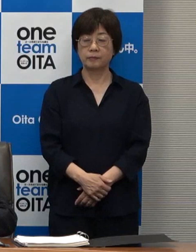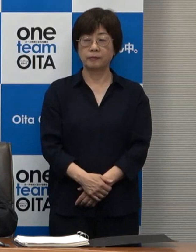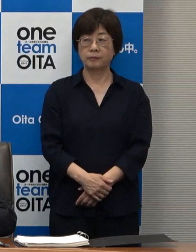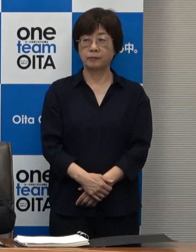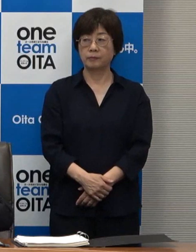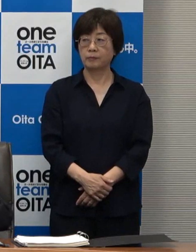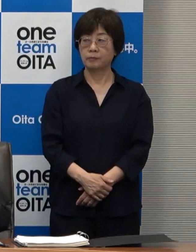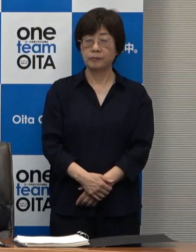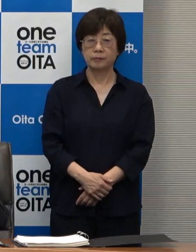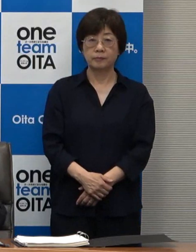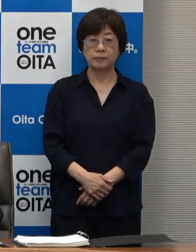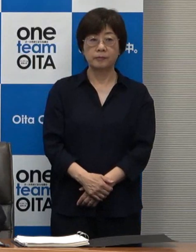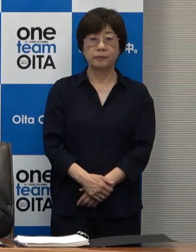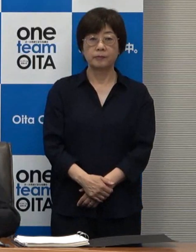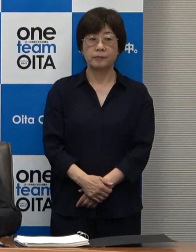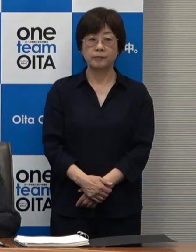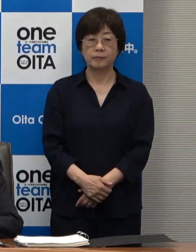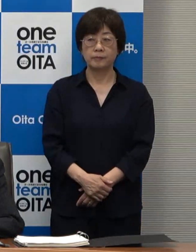大きいのがいてるんですね。